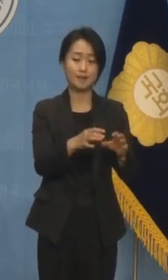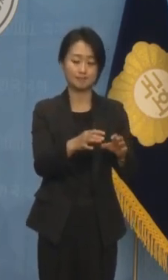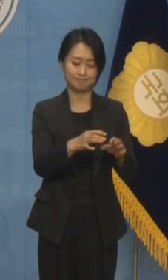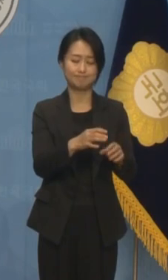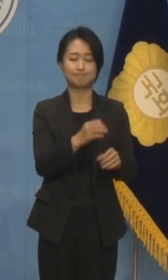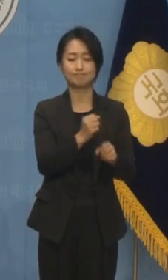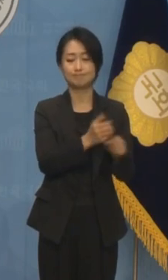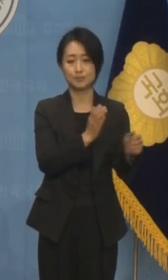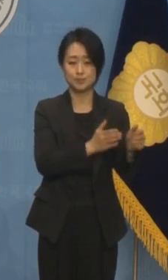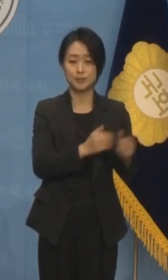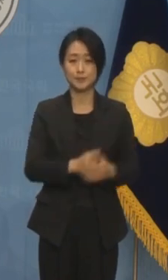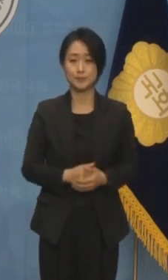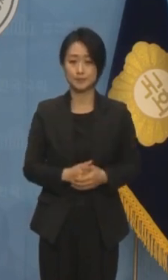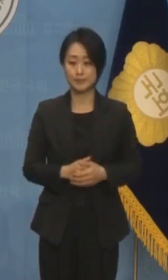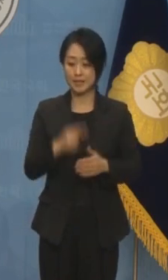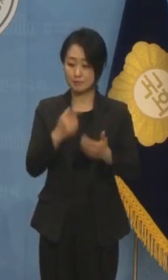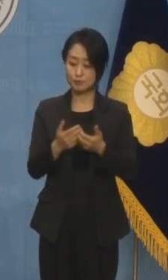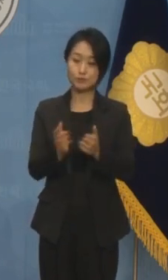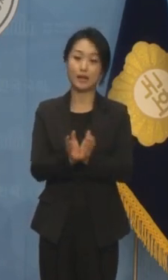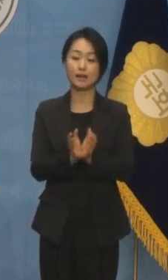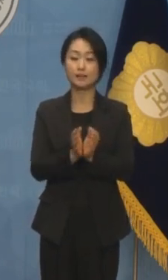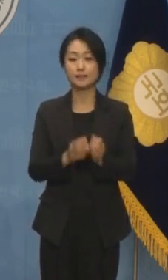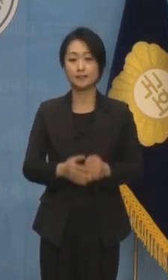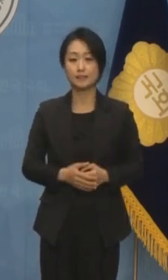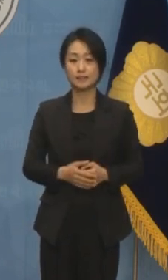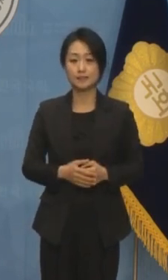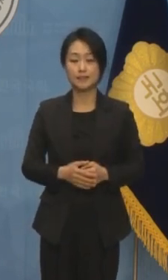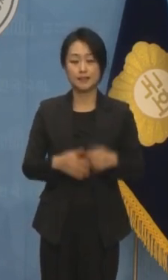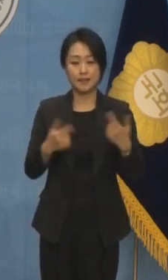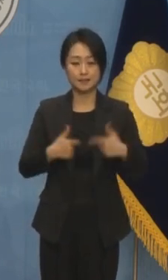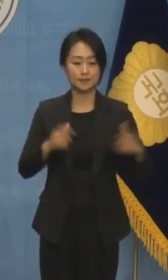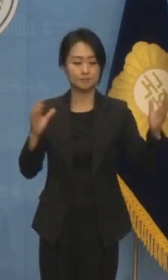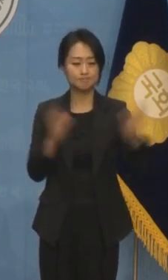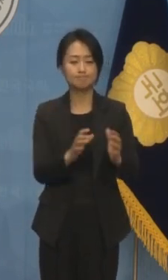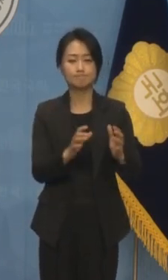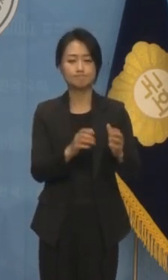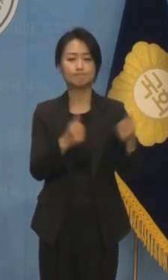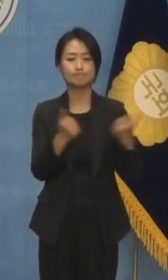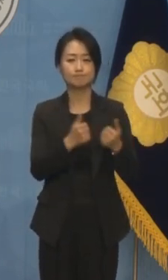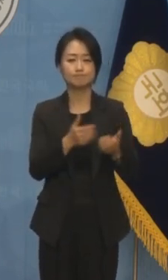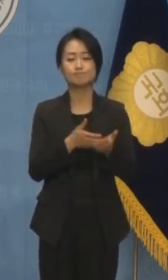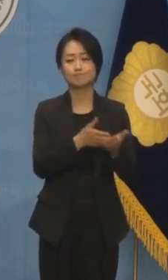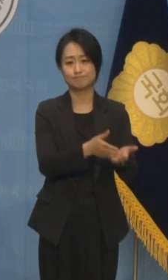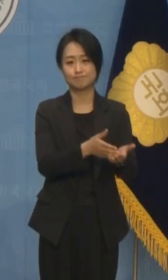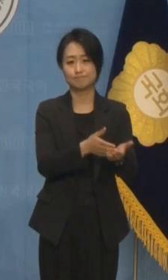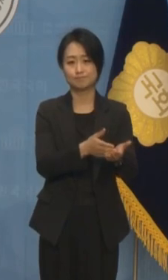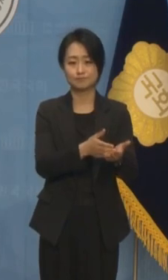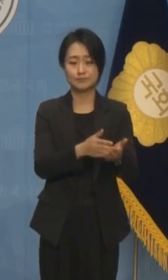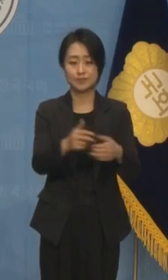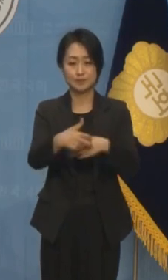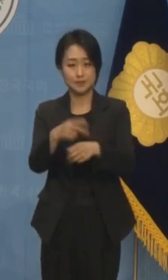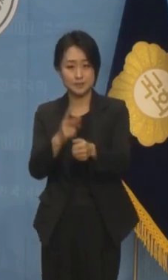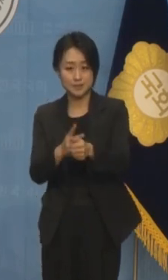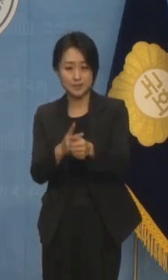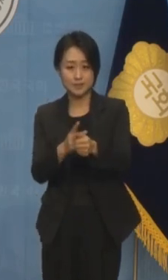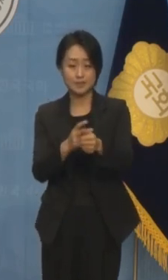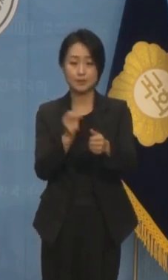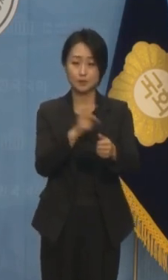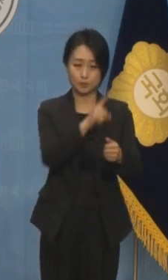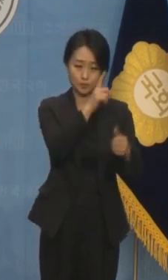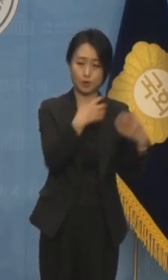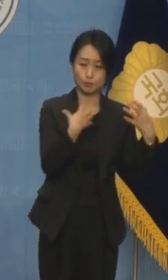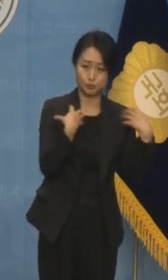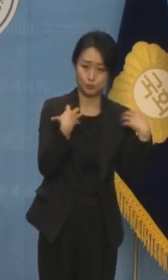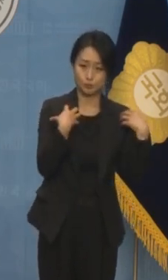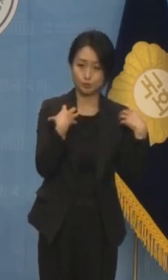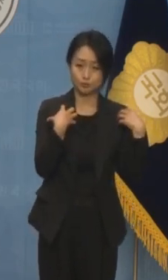더불어민주당이 제안한 의정협의체는 계속 열려 있습니다. 의료계도 정부도 국민의 생명보다